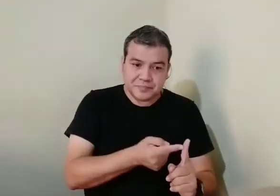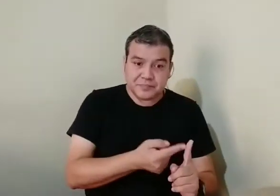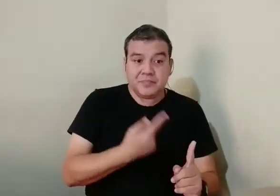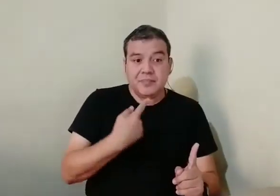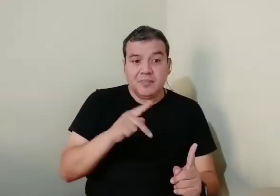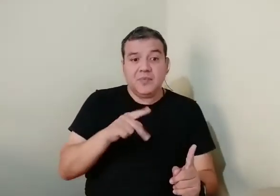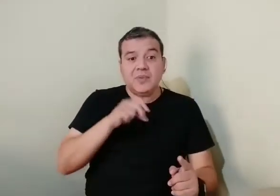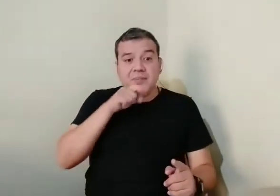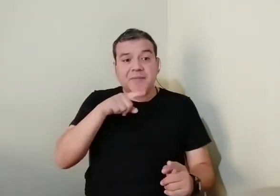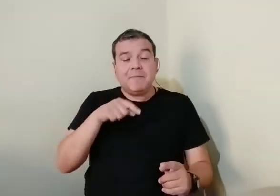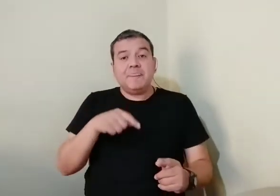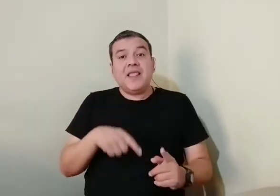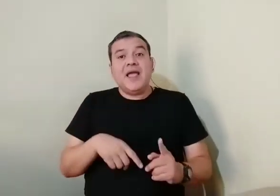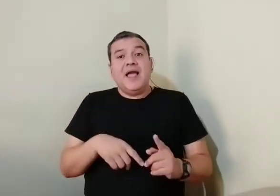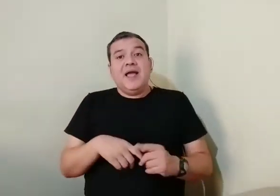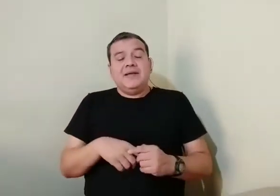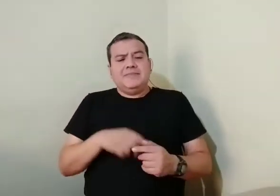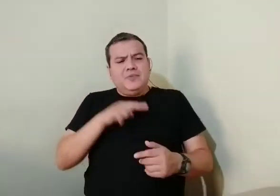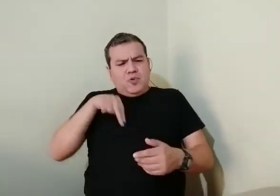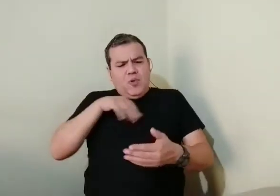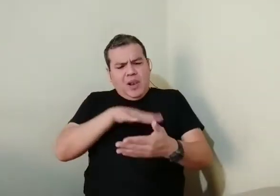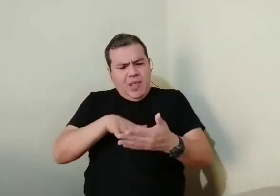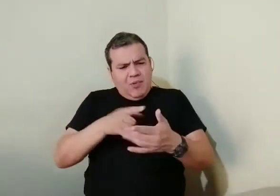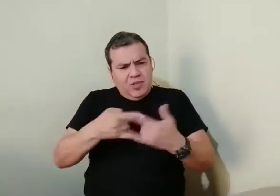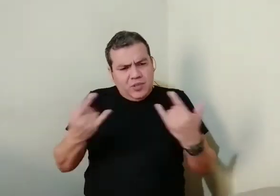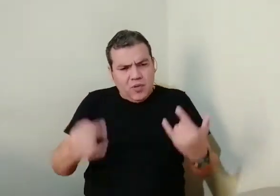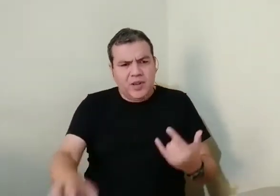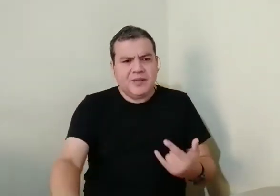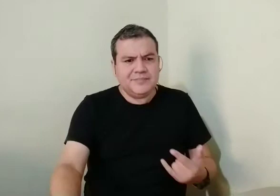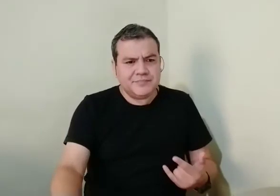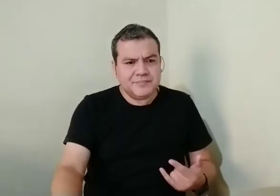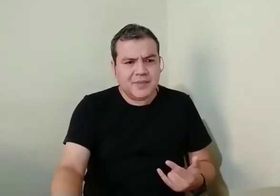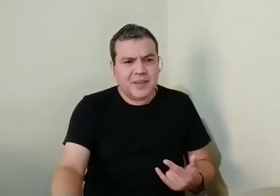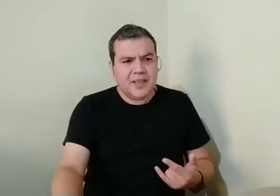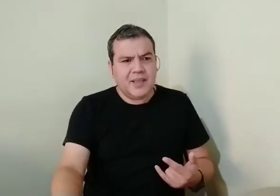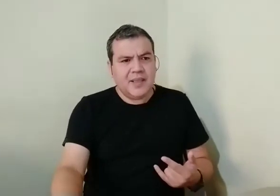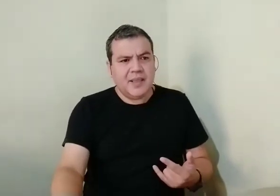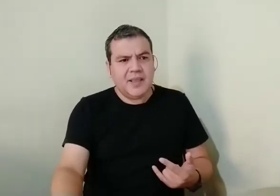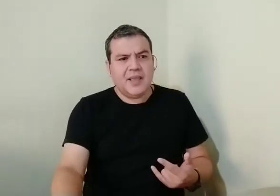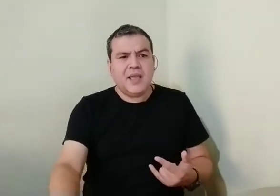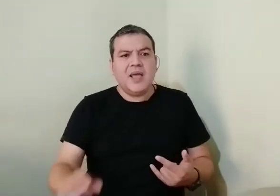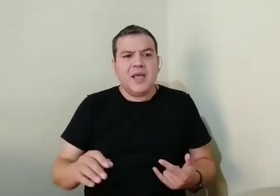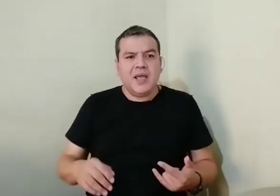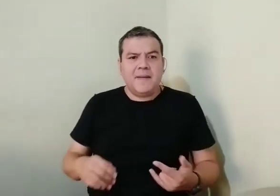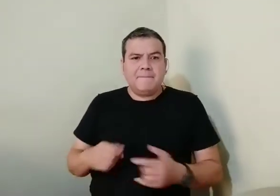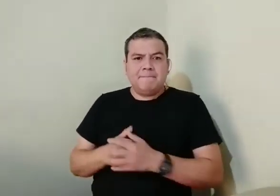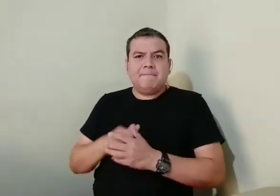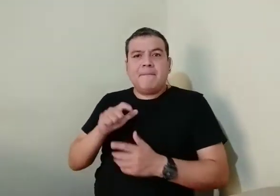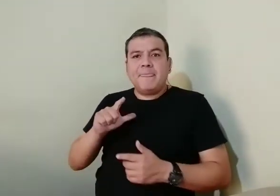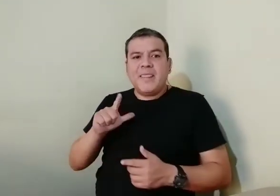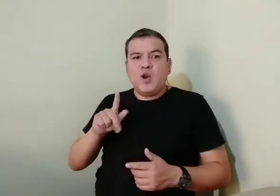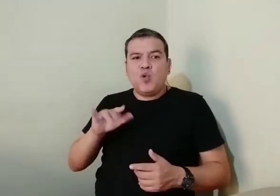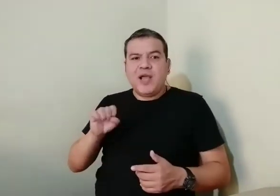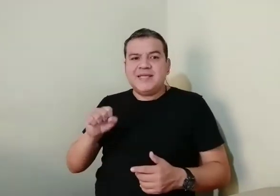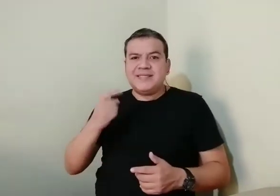que ellos no entendían, porque Jesús poseía conocimiento y sabiduría divinos